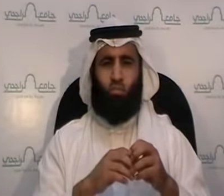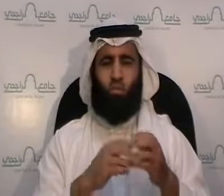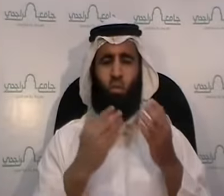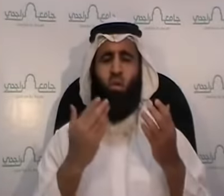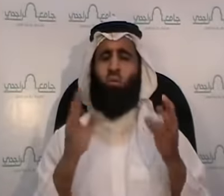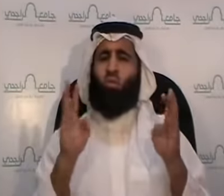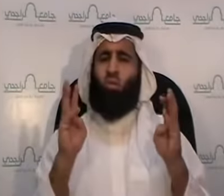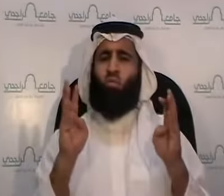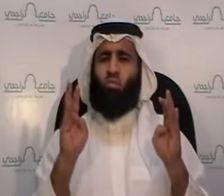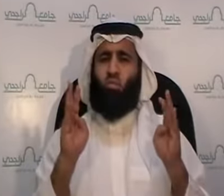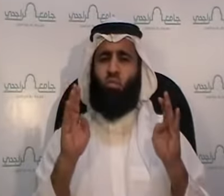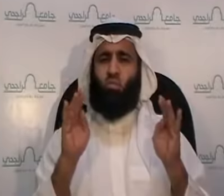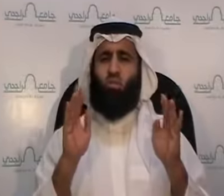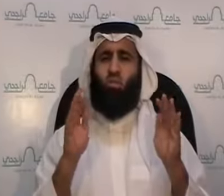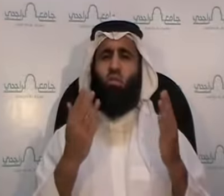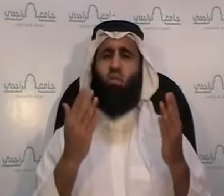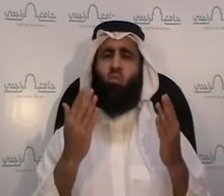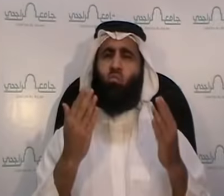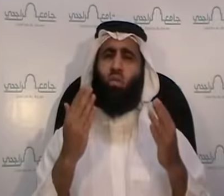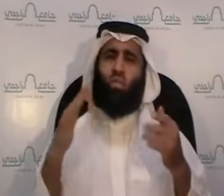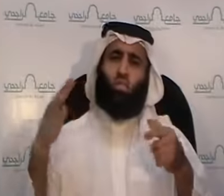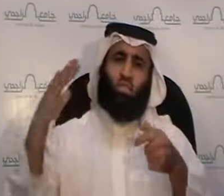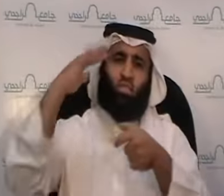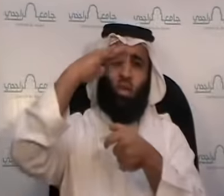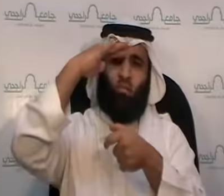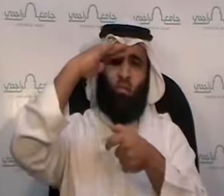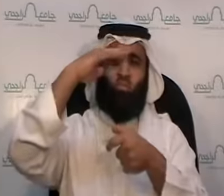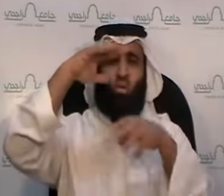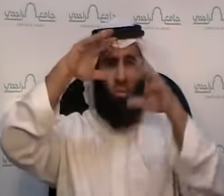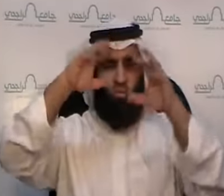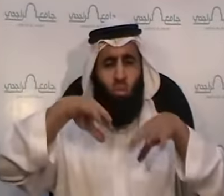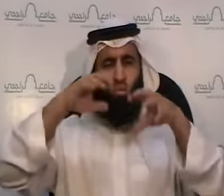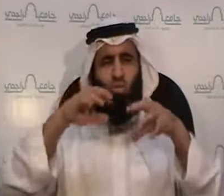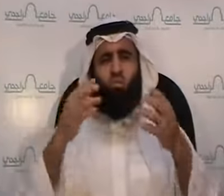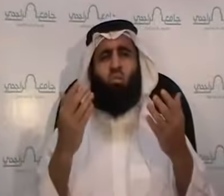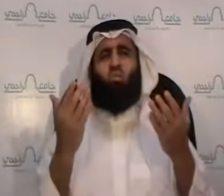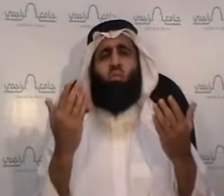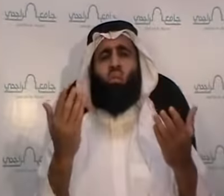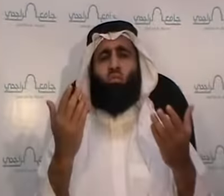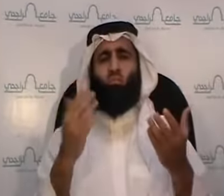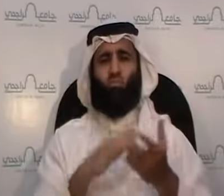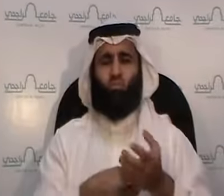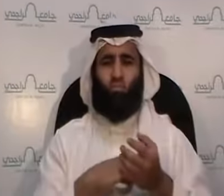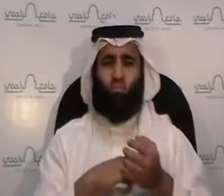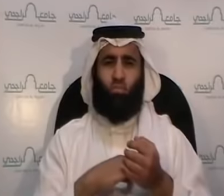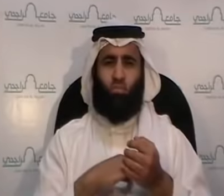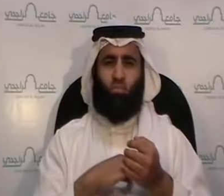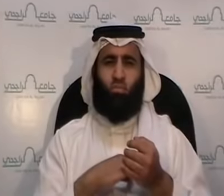كنت غفارا، فأرسل السماء علينا مدرارا.